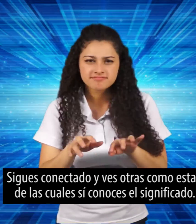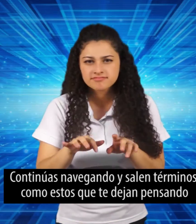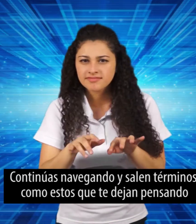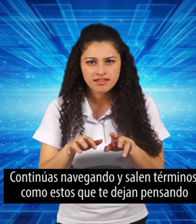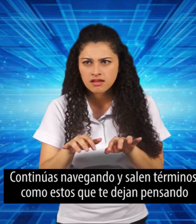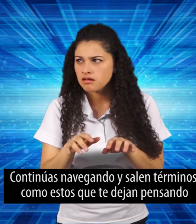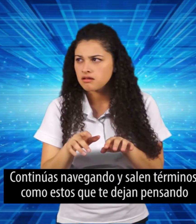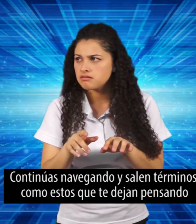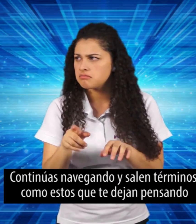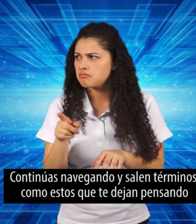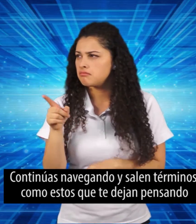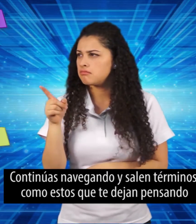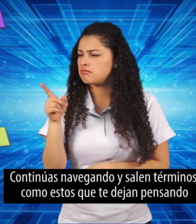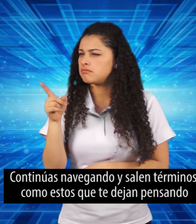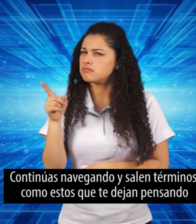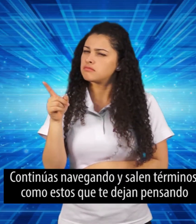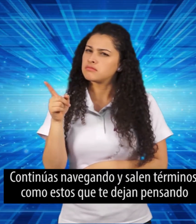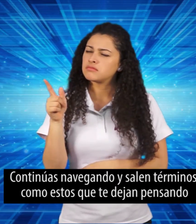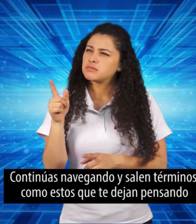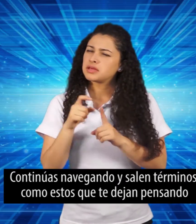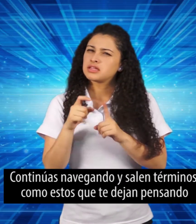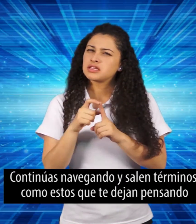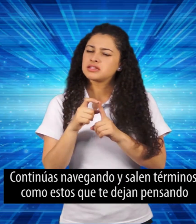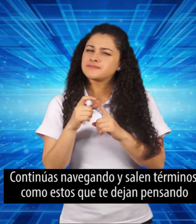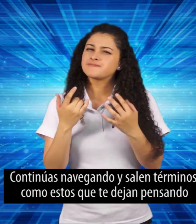Continúas navegando y salen términos como estos que te dejan pensando.